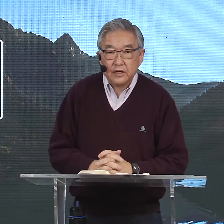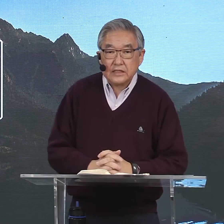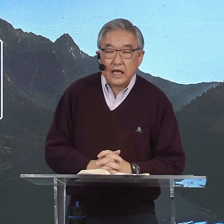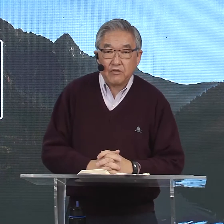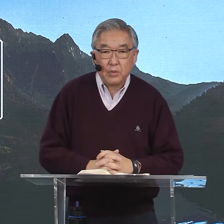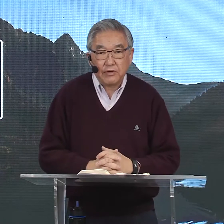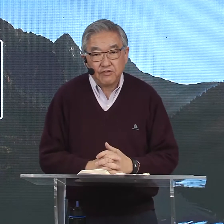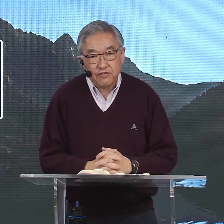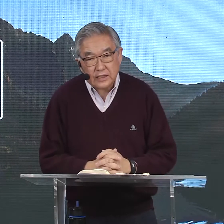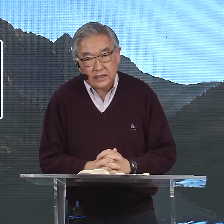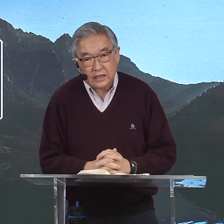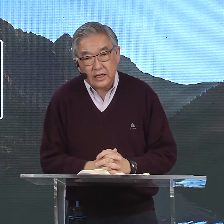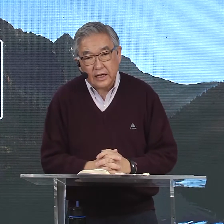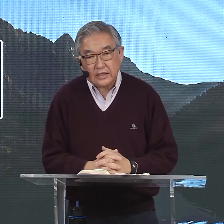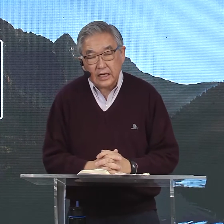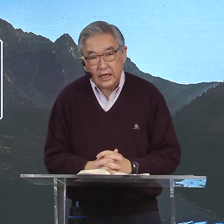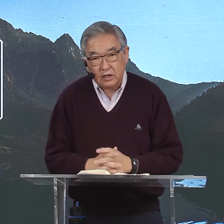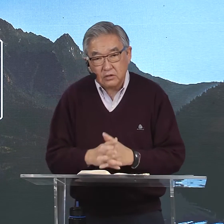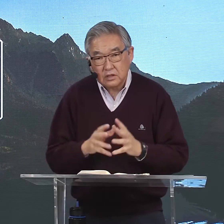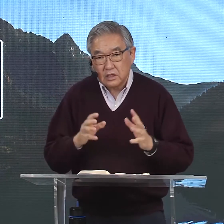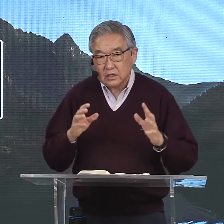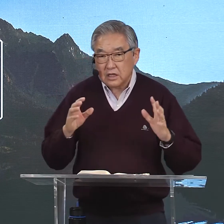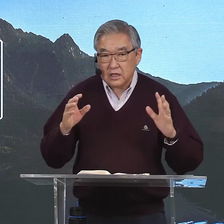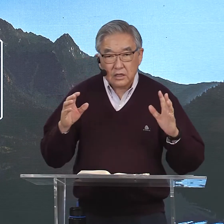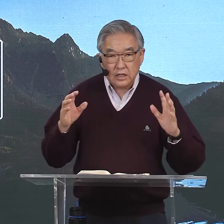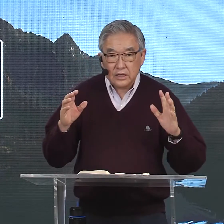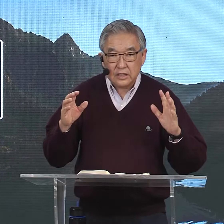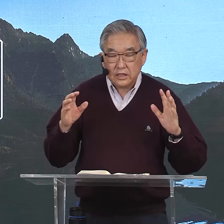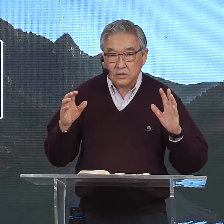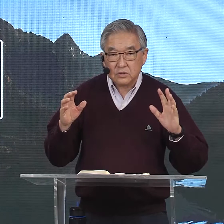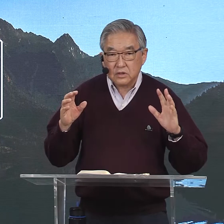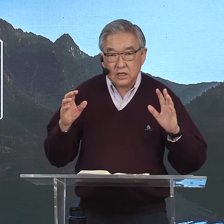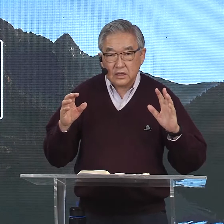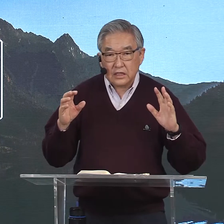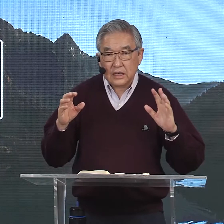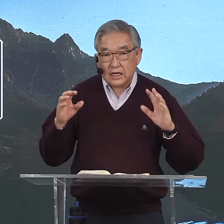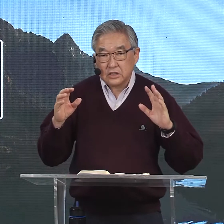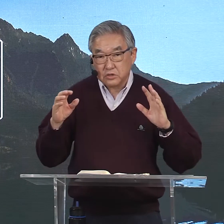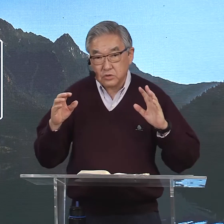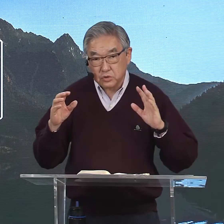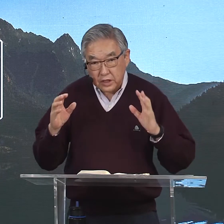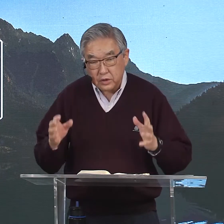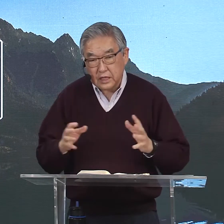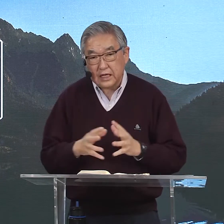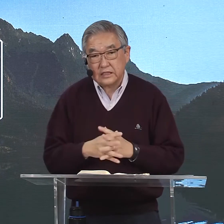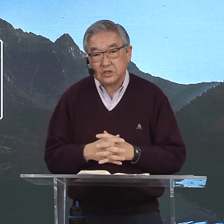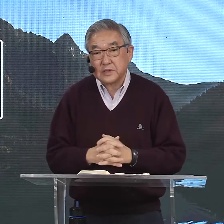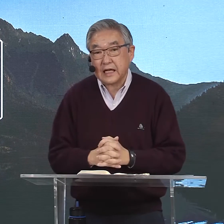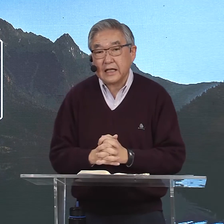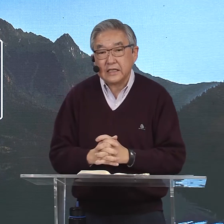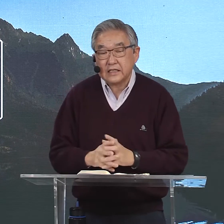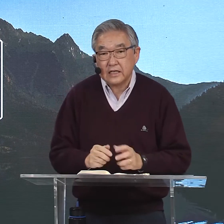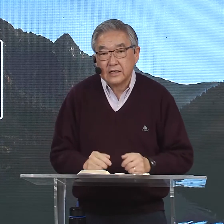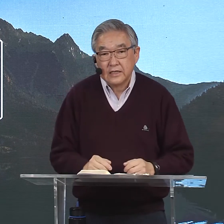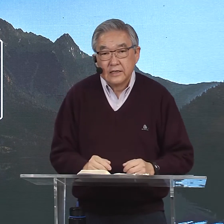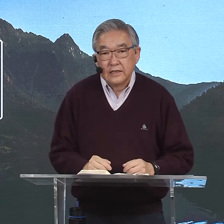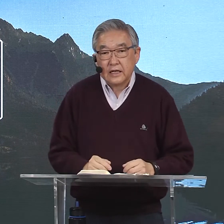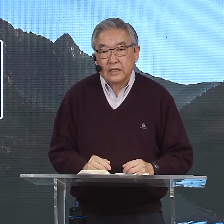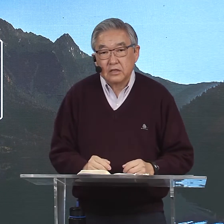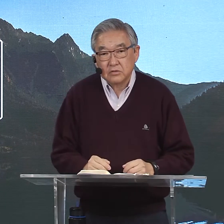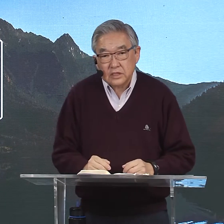toda vez que havia uma festa em israel entre na casa de um judeu na casa de um